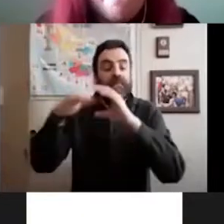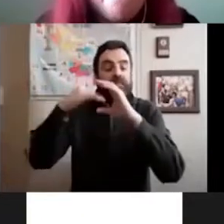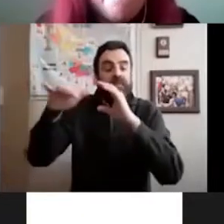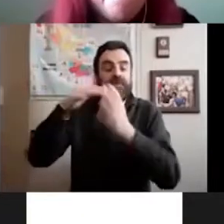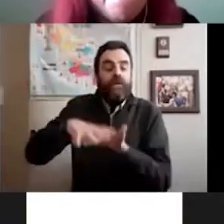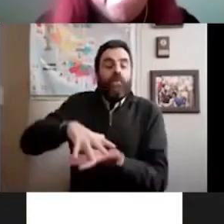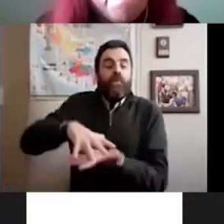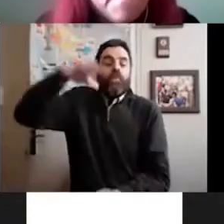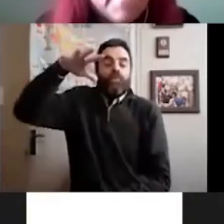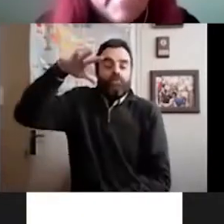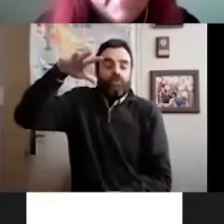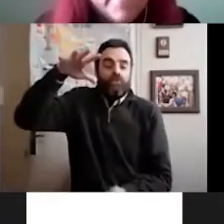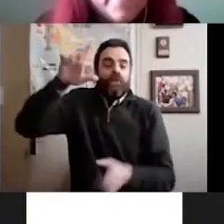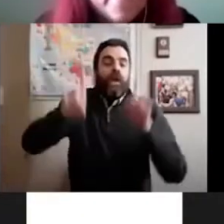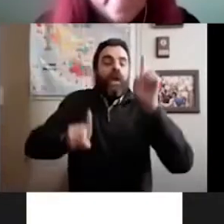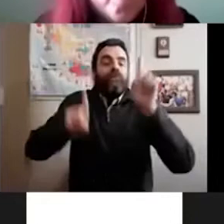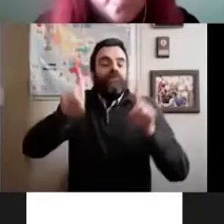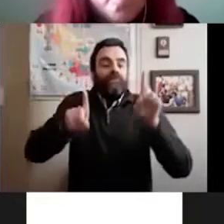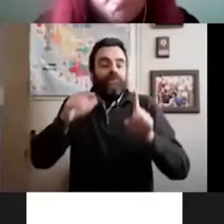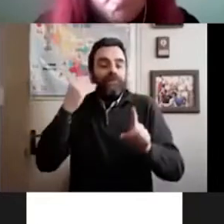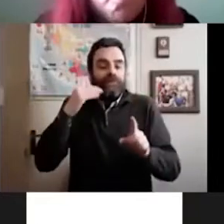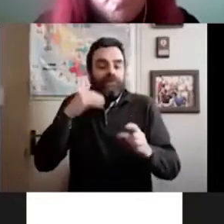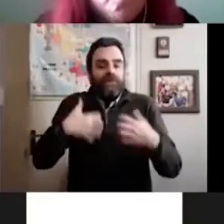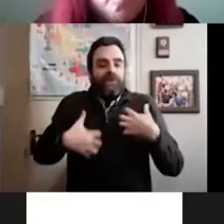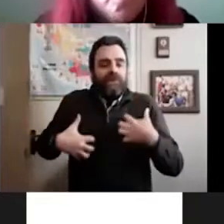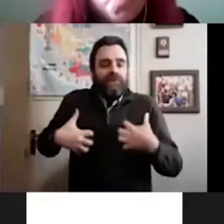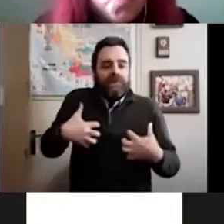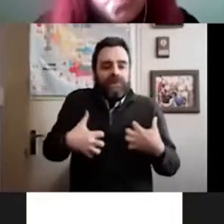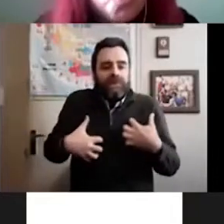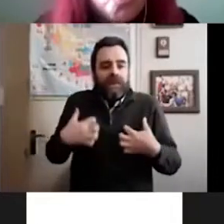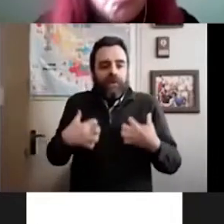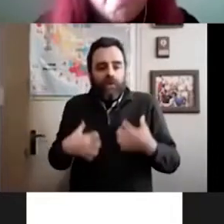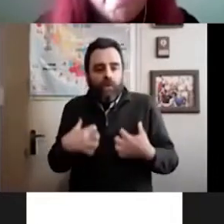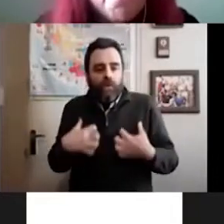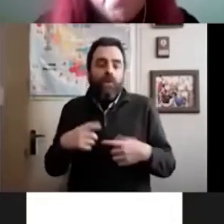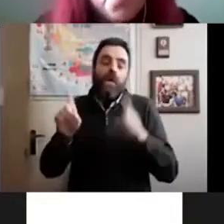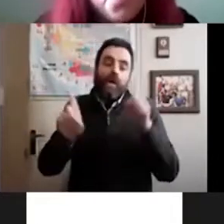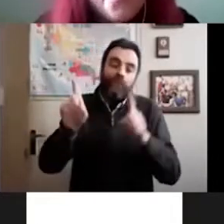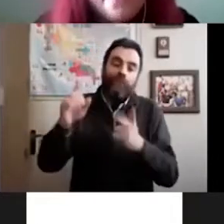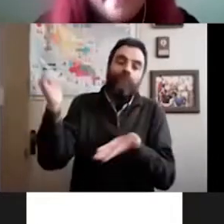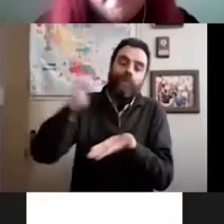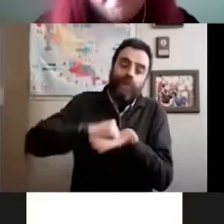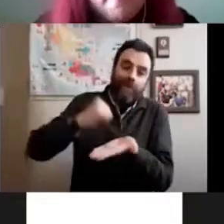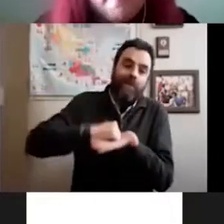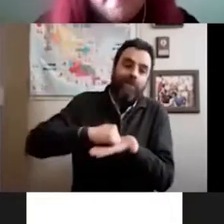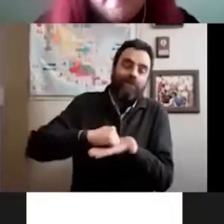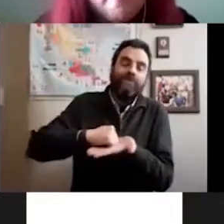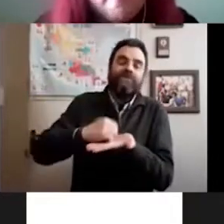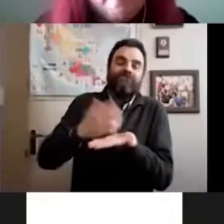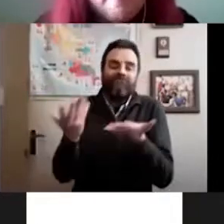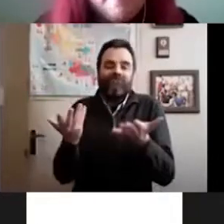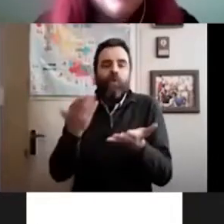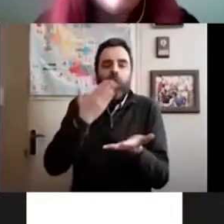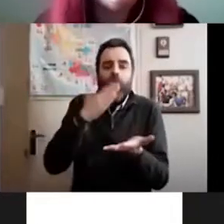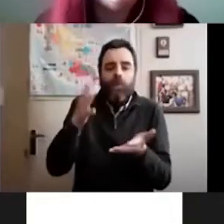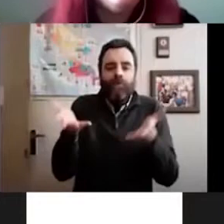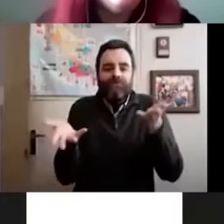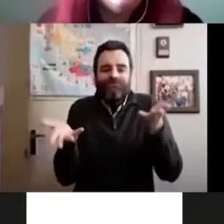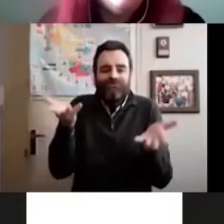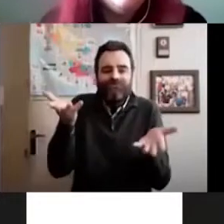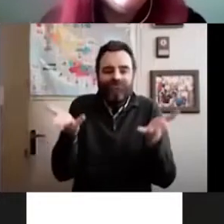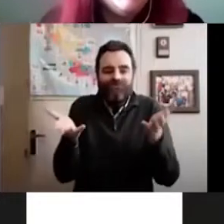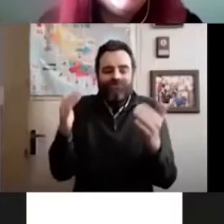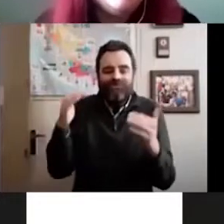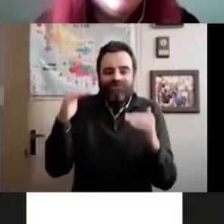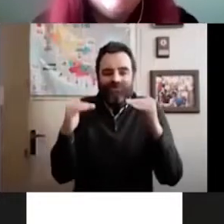principio, guías, se mandaban por correo electrónico, eran muchas, pero los niños igual se molestaban, dice, algunos